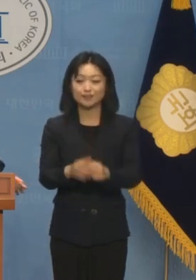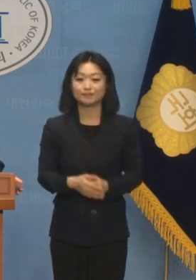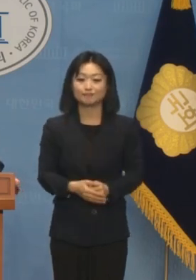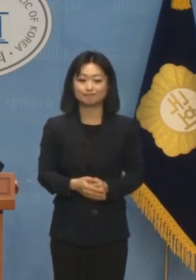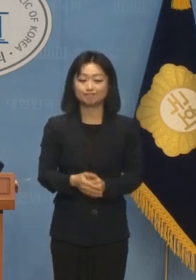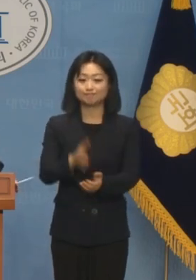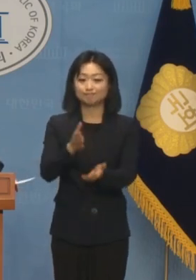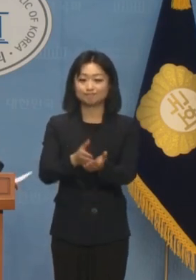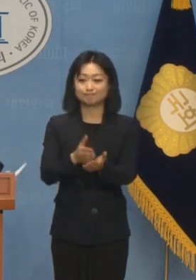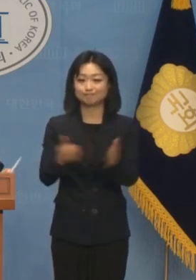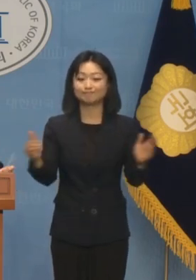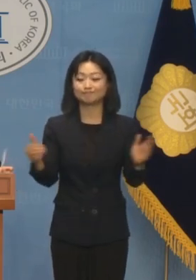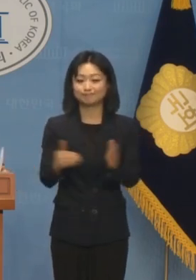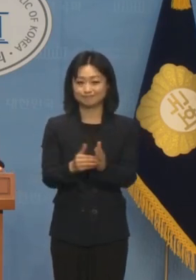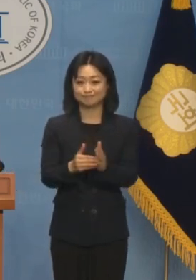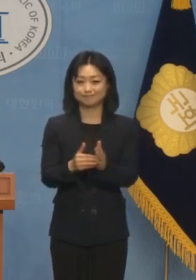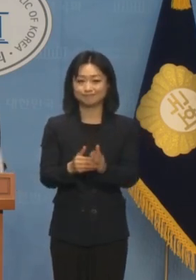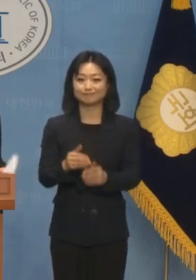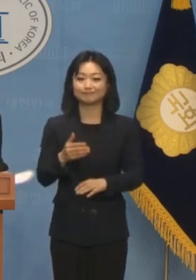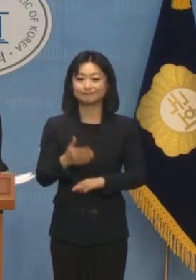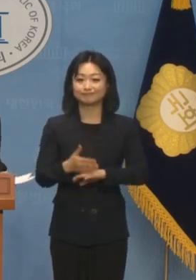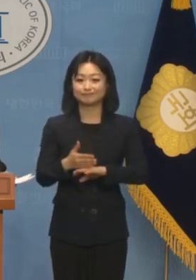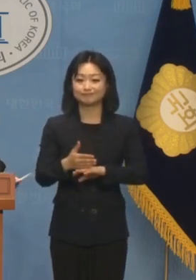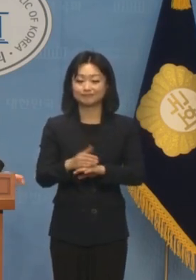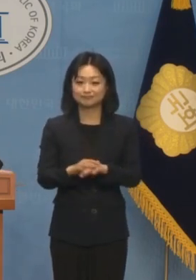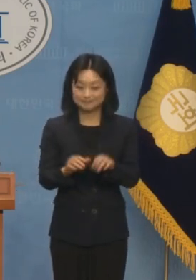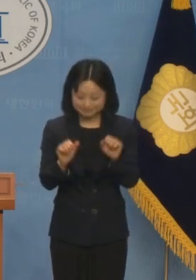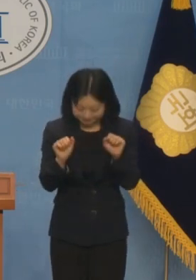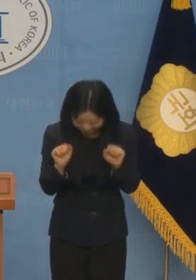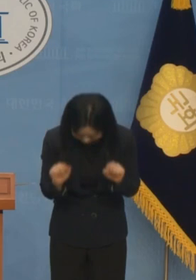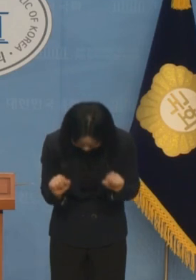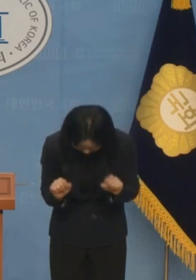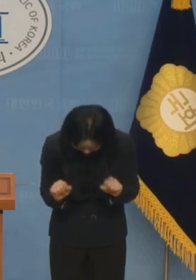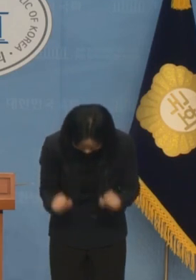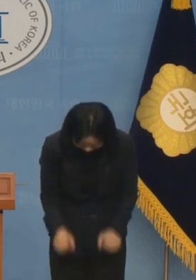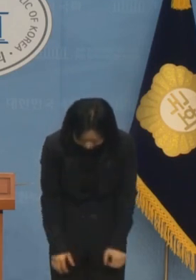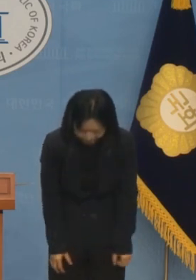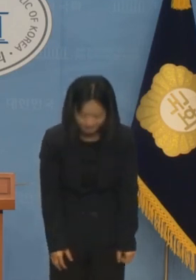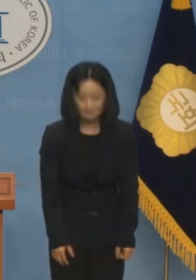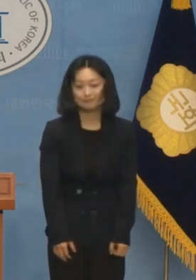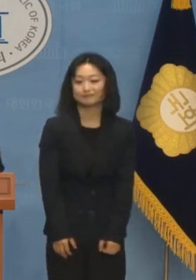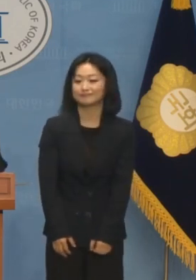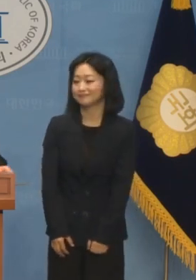이상으로 이번 주 정리의 브리핑을 마칩니다. 감사합니다.